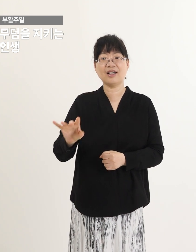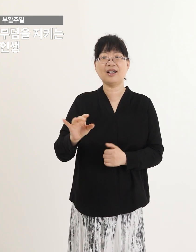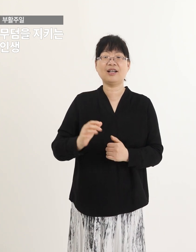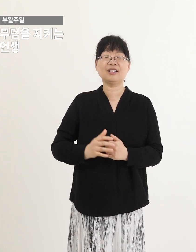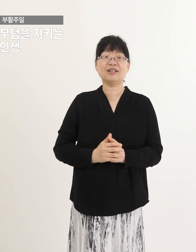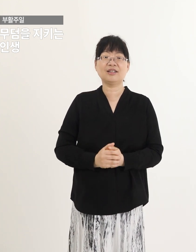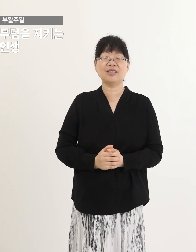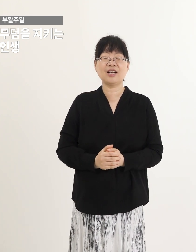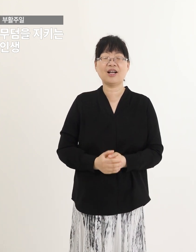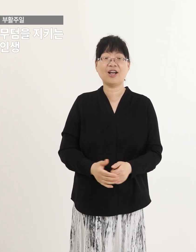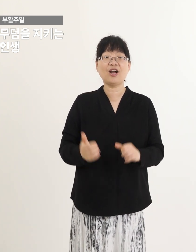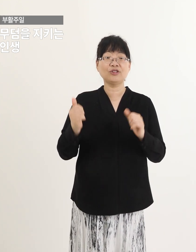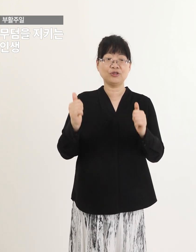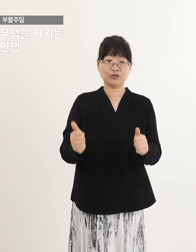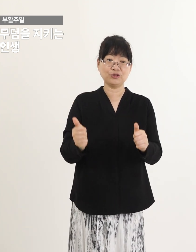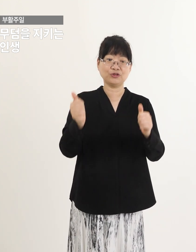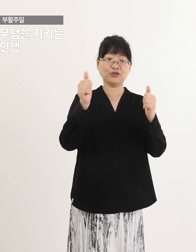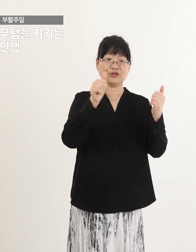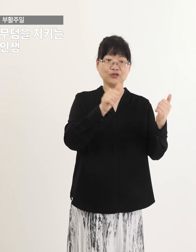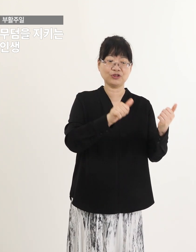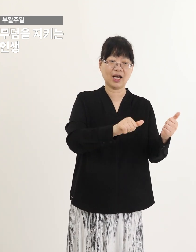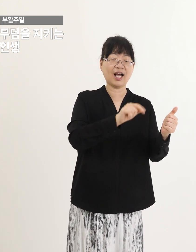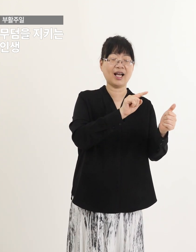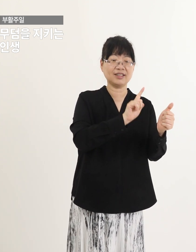지금까지도 힘을 잃고